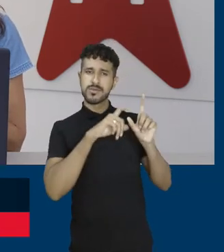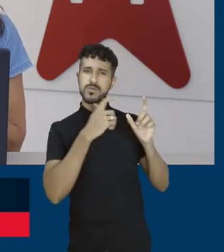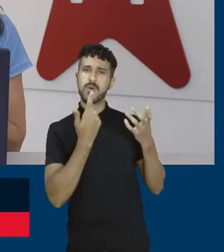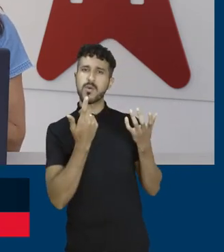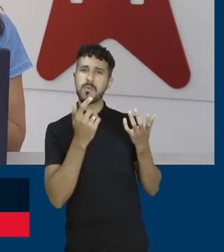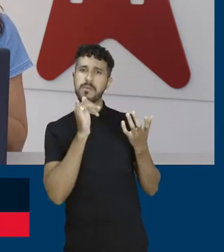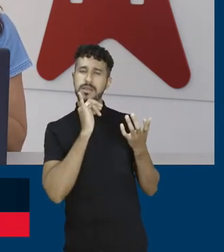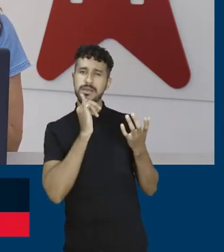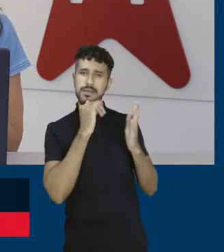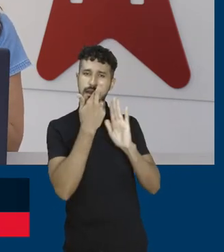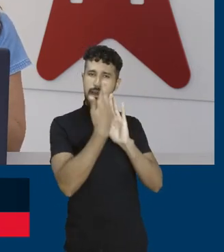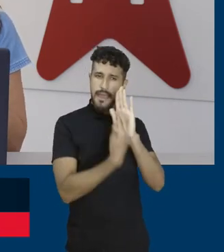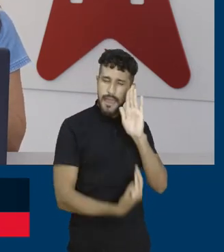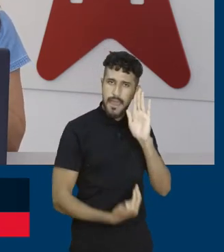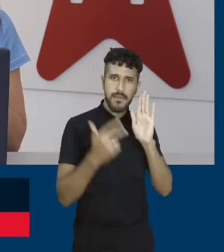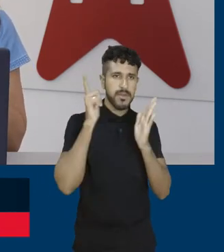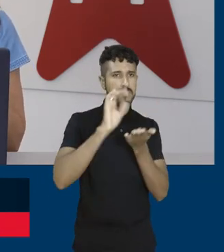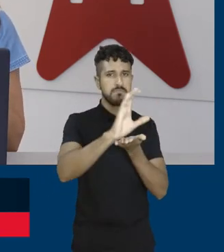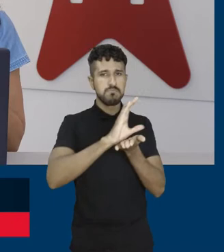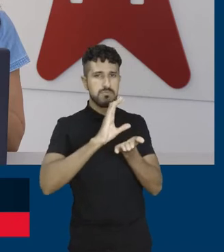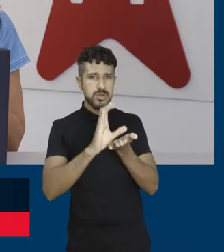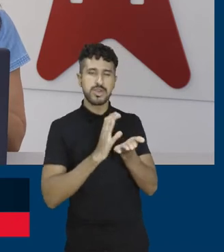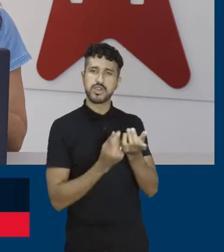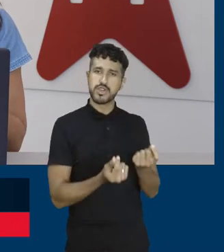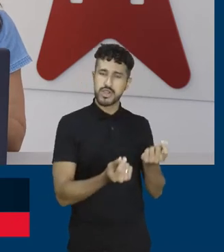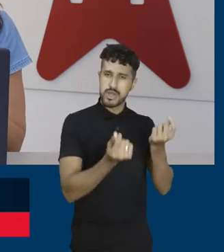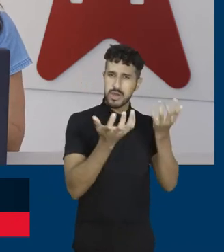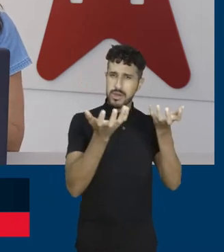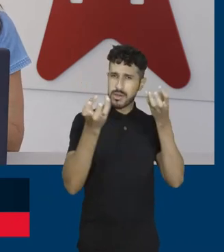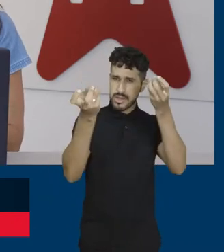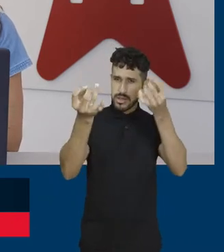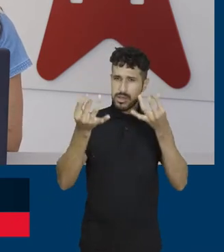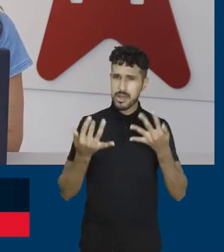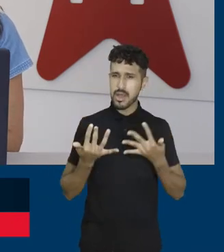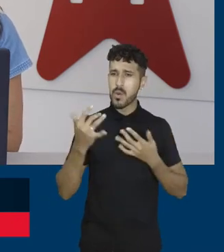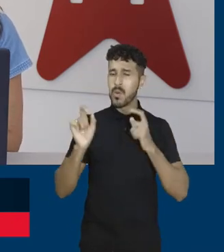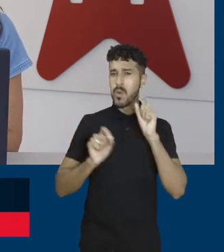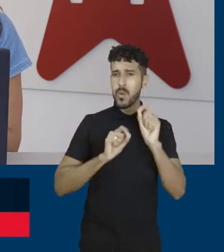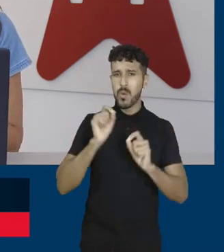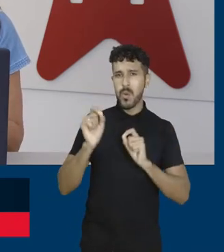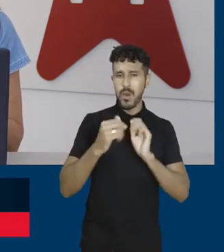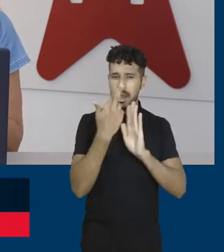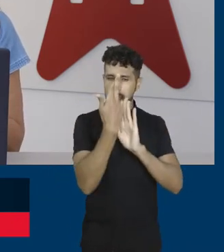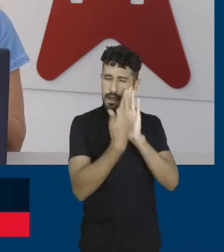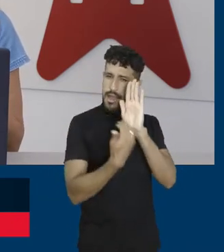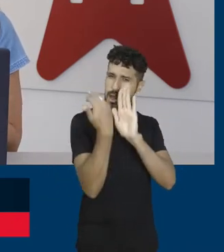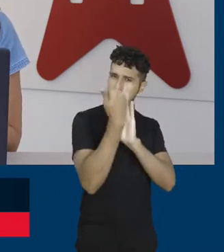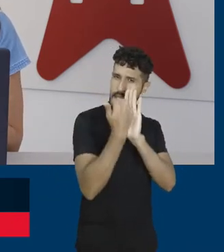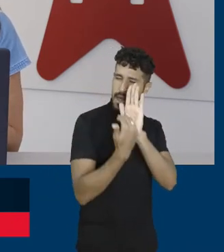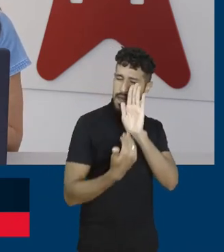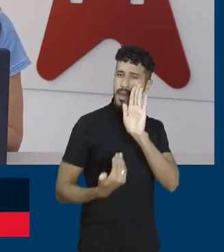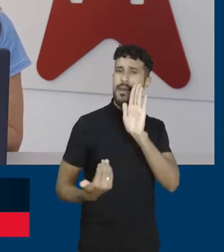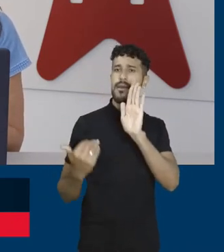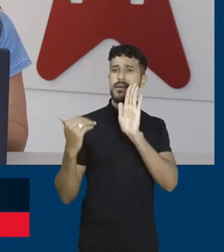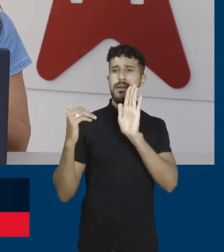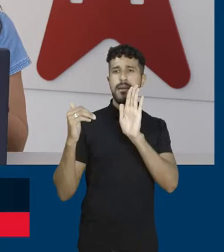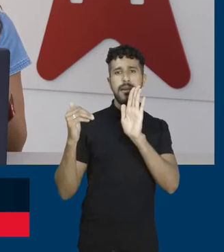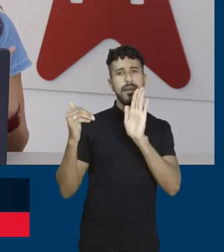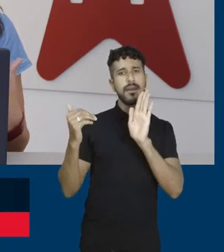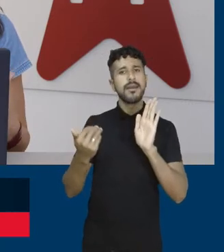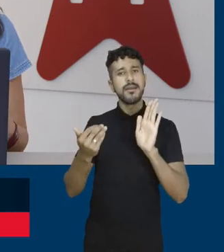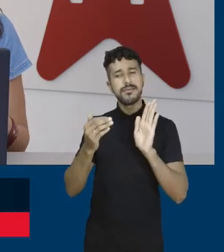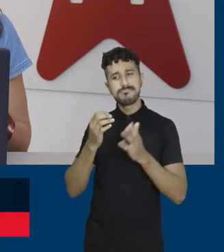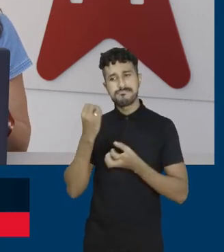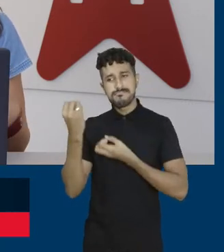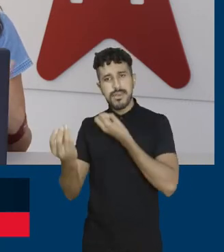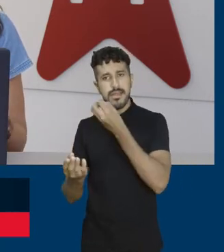do benefício em dinheiro. Eu queria que você destacasse o que que essas condicionalidades proporcionaram em melhorias da qualidade